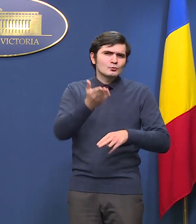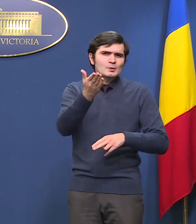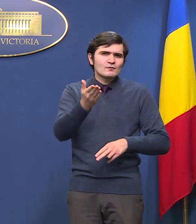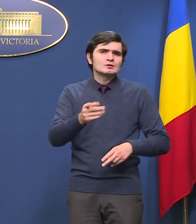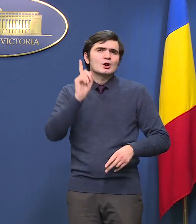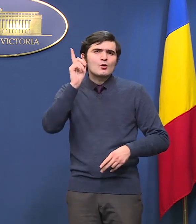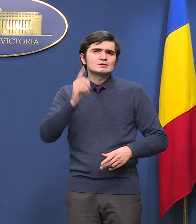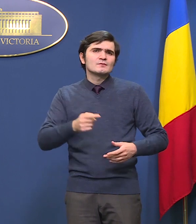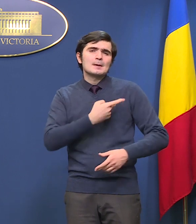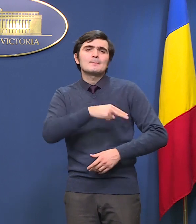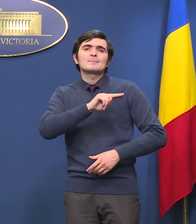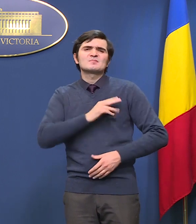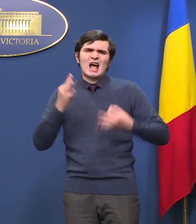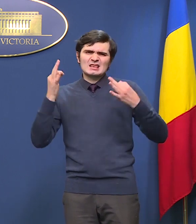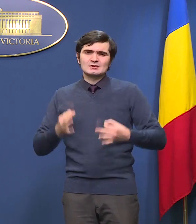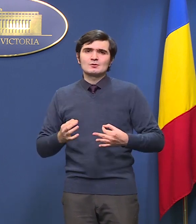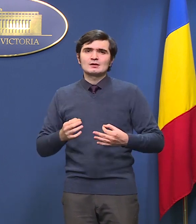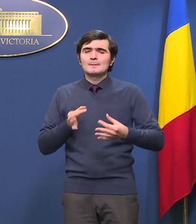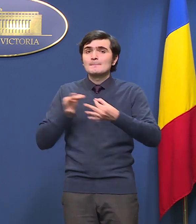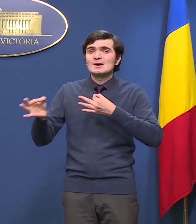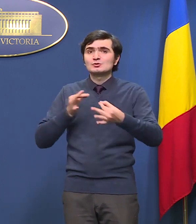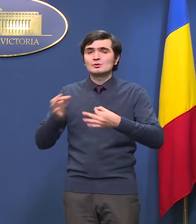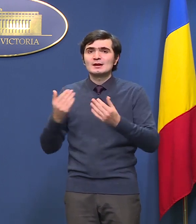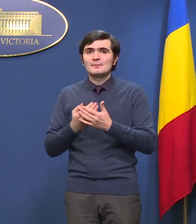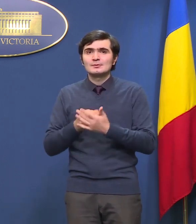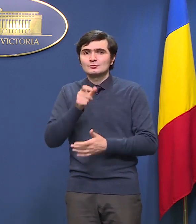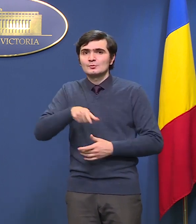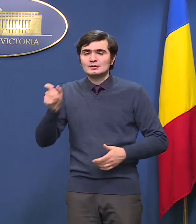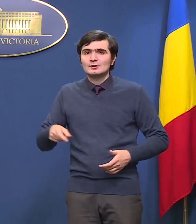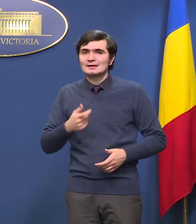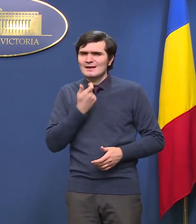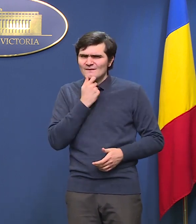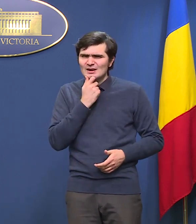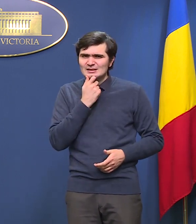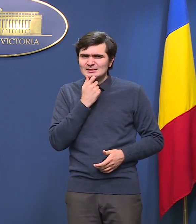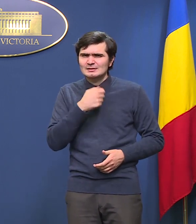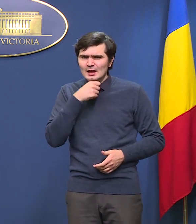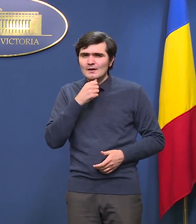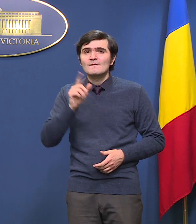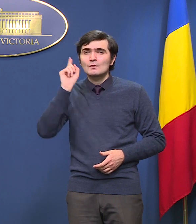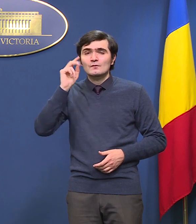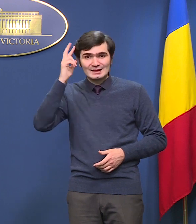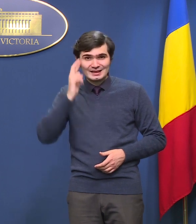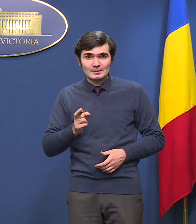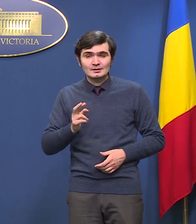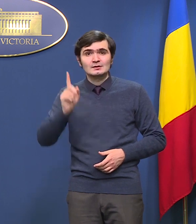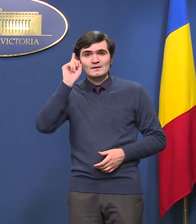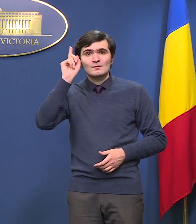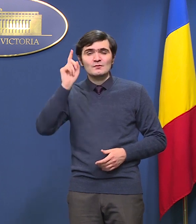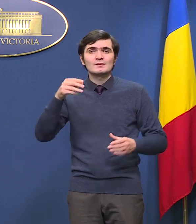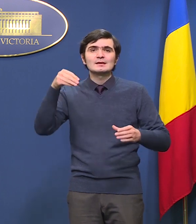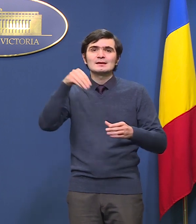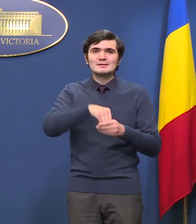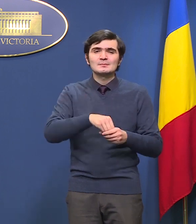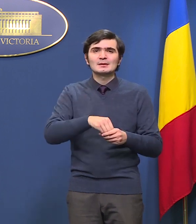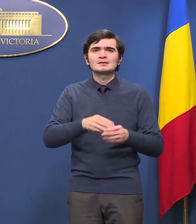că măsurile care îi privesc pe vârstnici, noile măsuri, vor fi respectate și implementate, în special în mediul